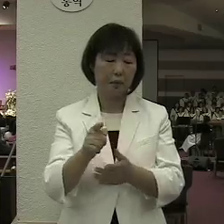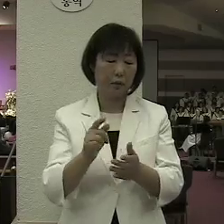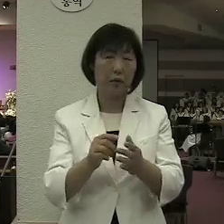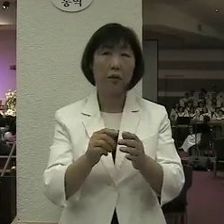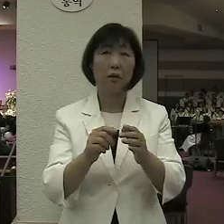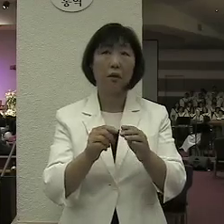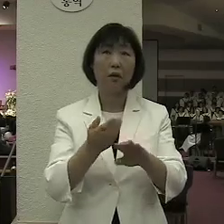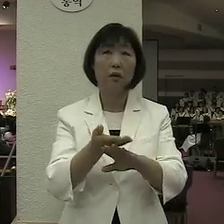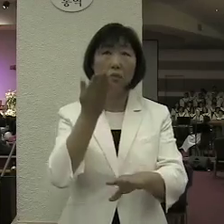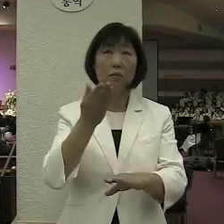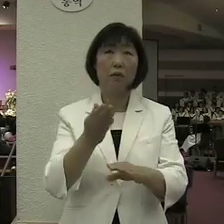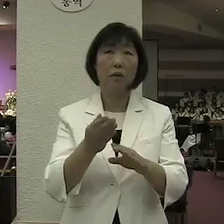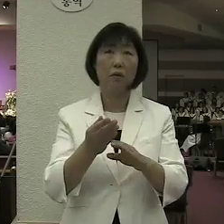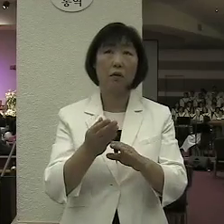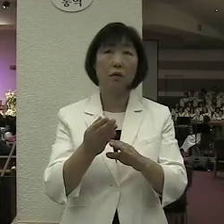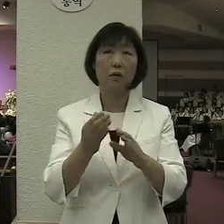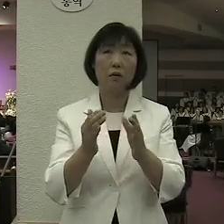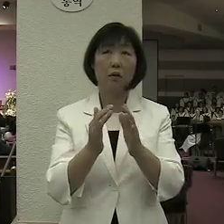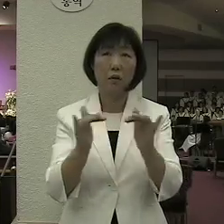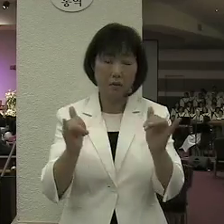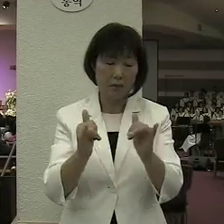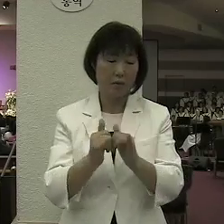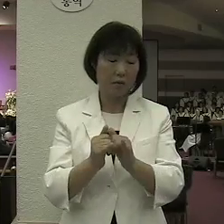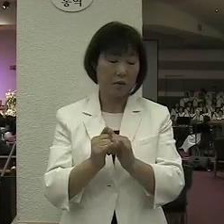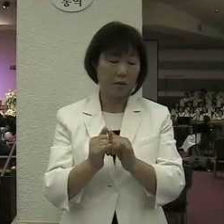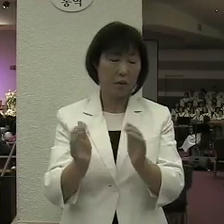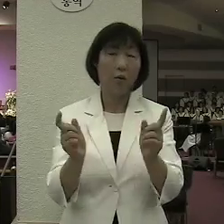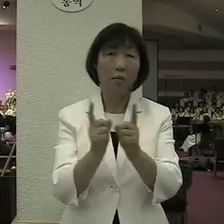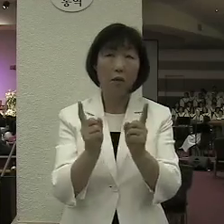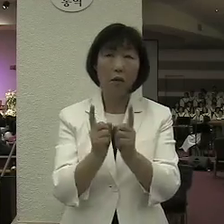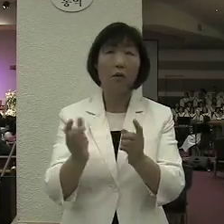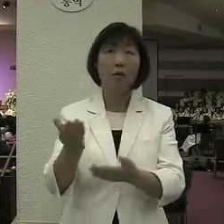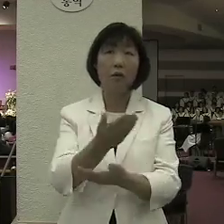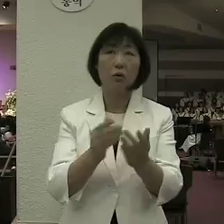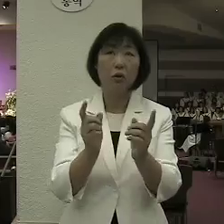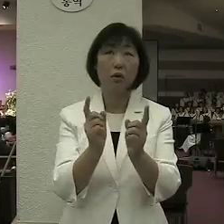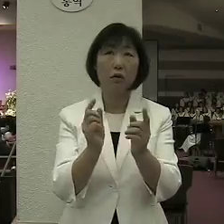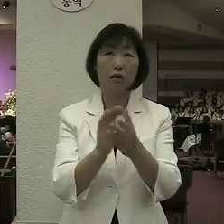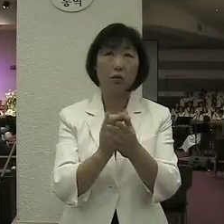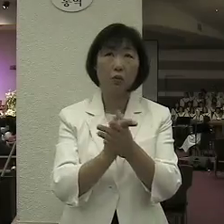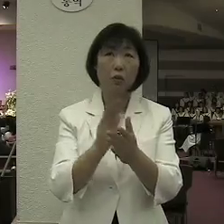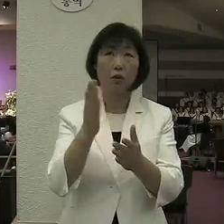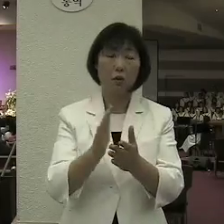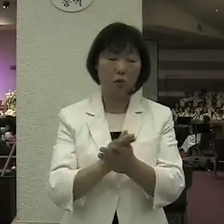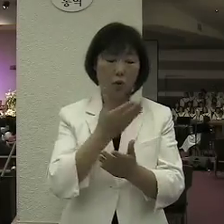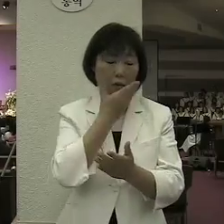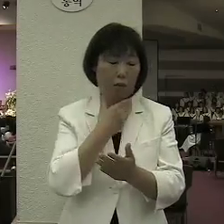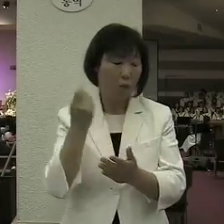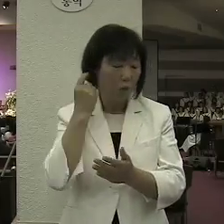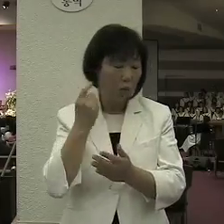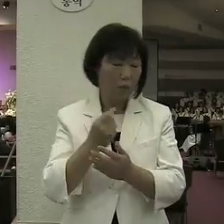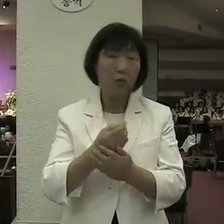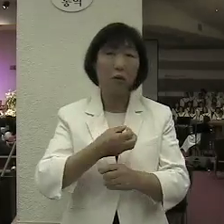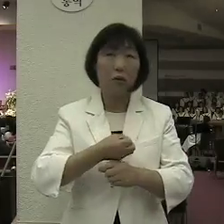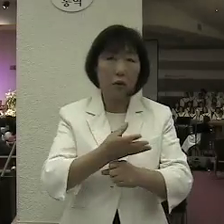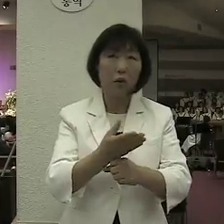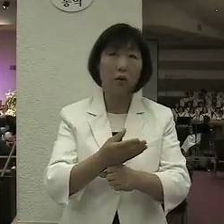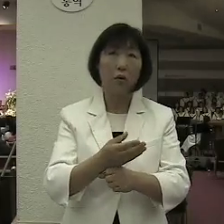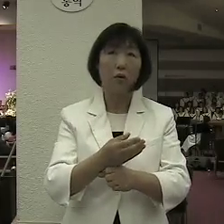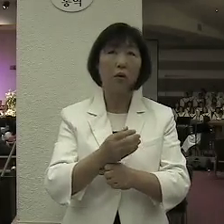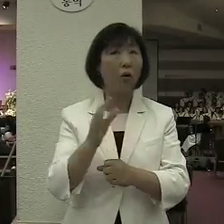운동선수였지만 바로 그 한순간에 거쳐서 그는 더 이상 몸을 자유롭게 쓸 수 없는 자가 되었던